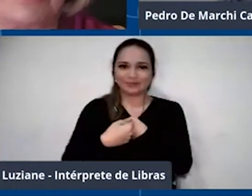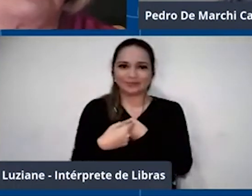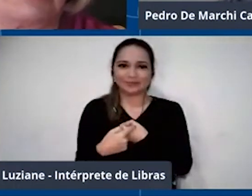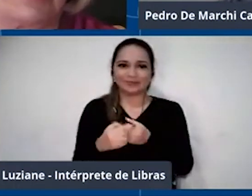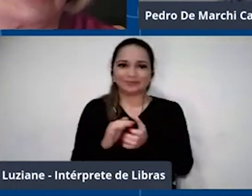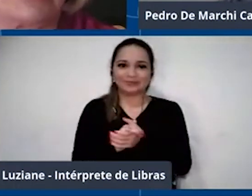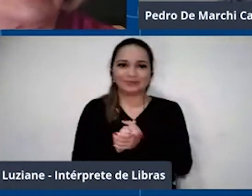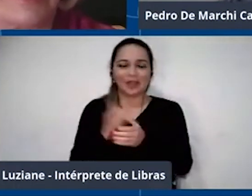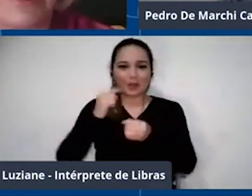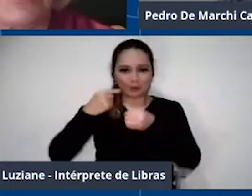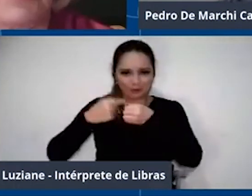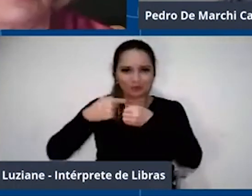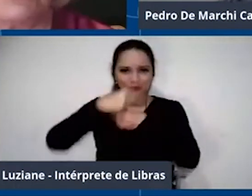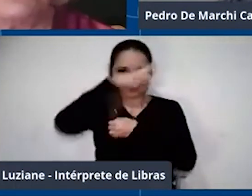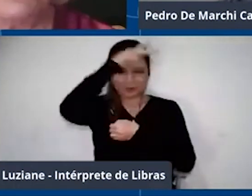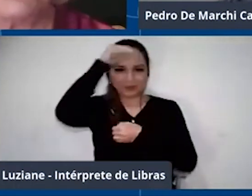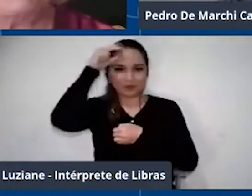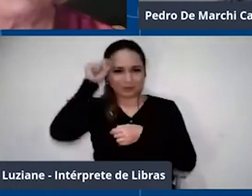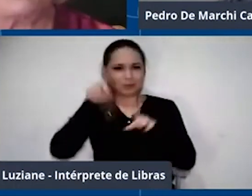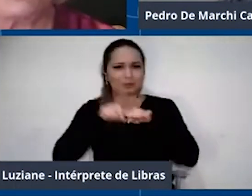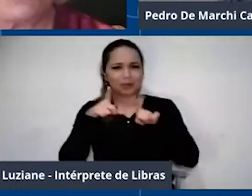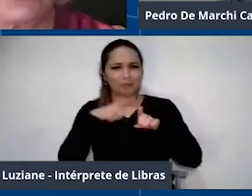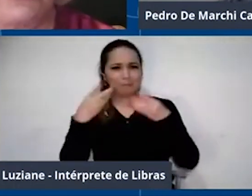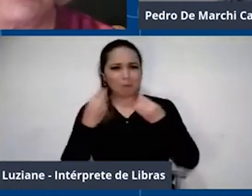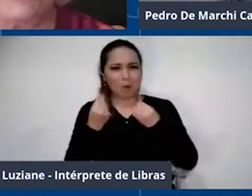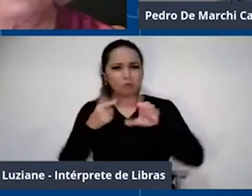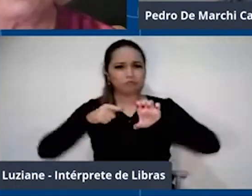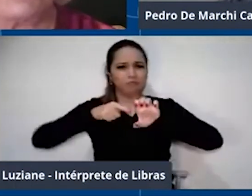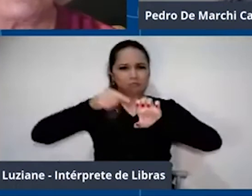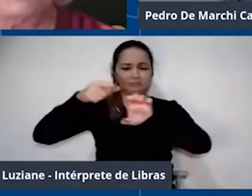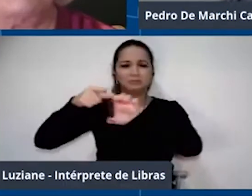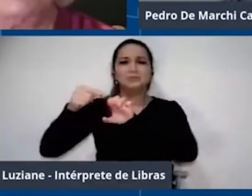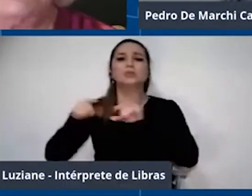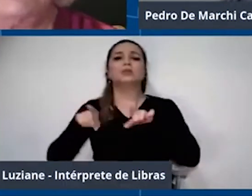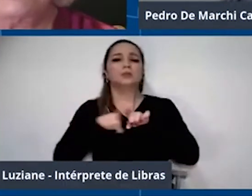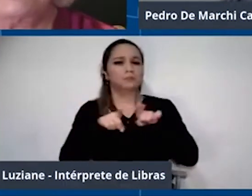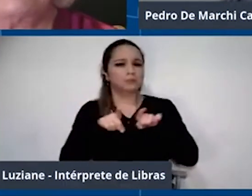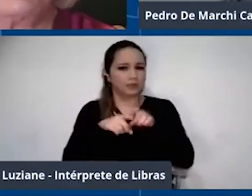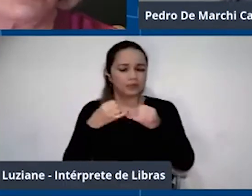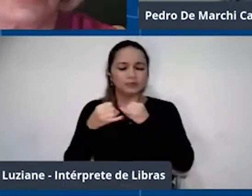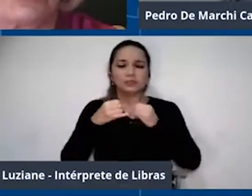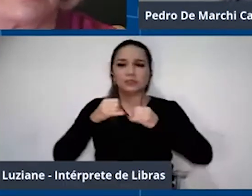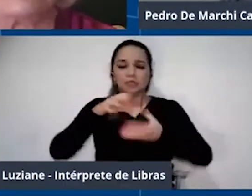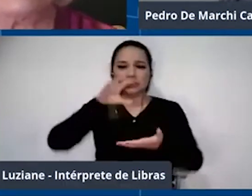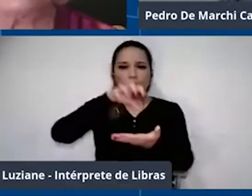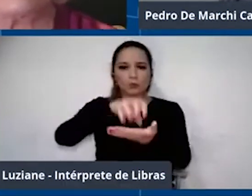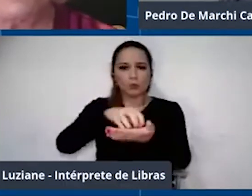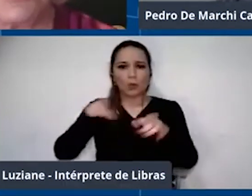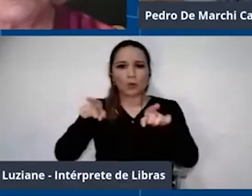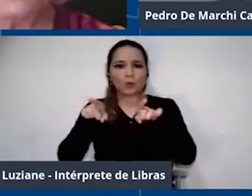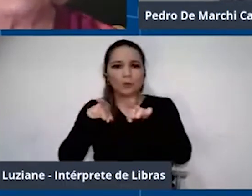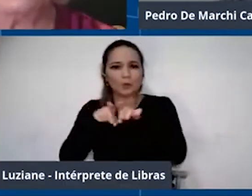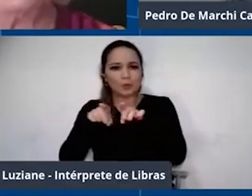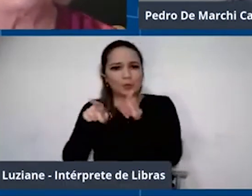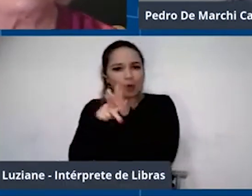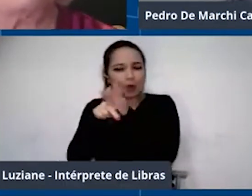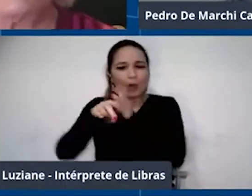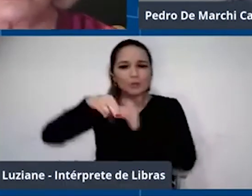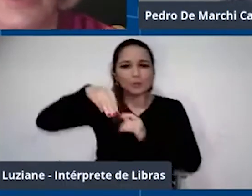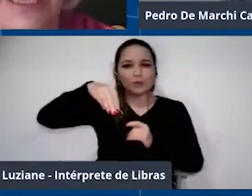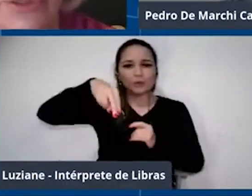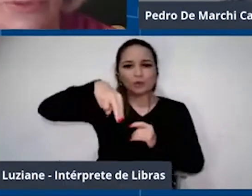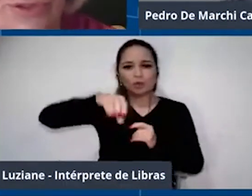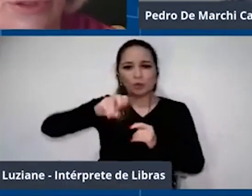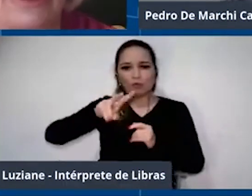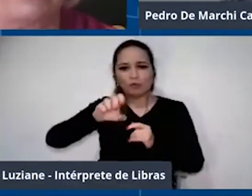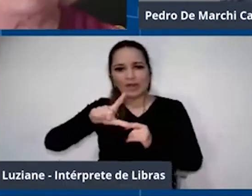um município também de grandes empreendedores, tivemos um setor moveleiro muito ativo, produção de maçãs, estão produzindo agora, tem o